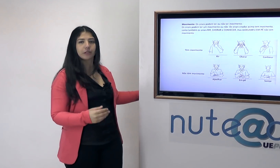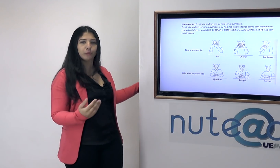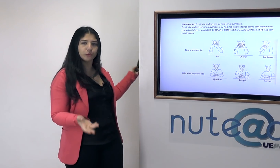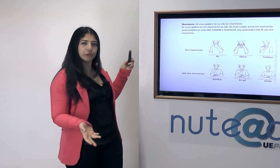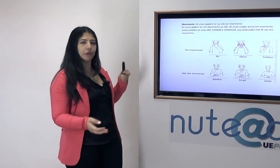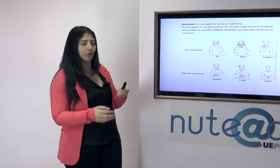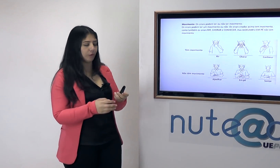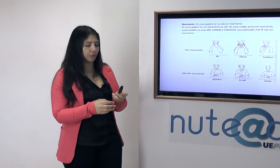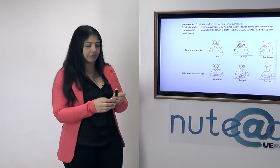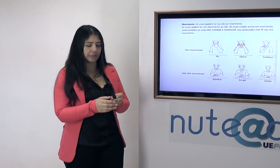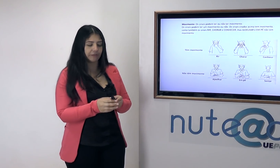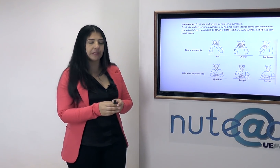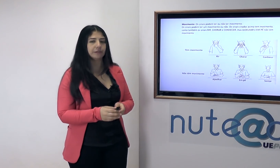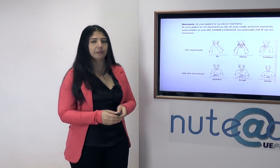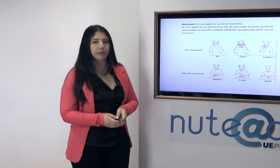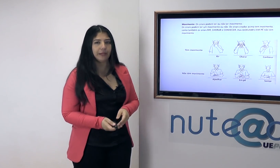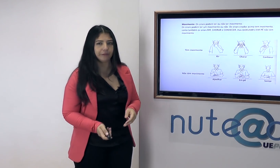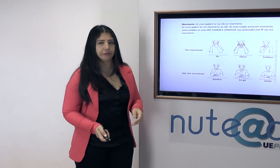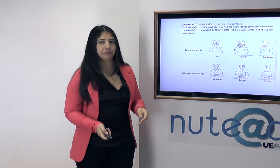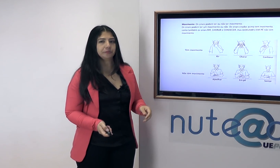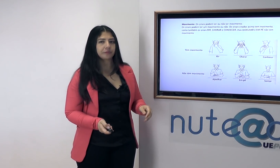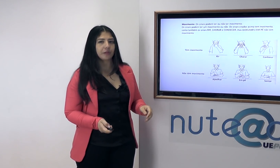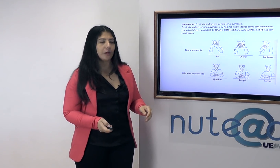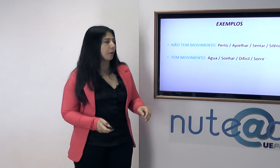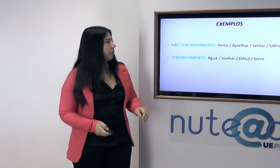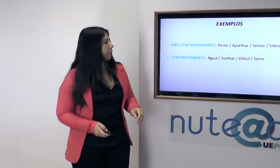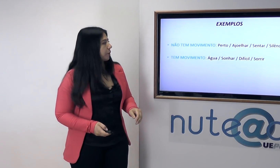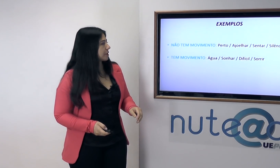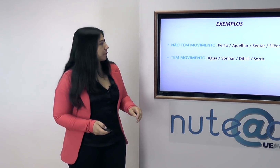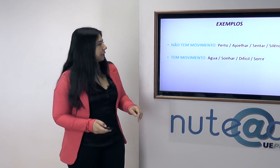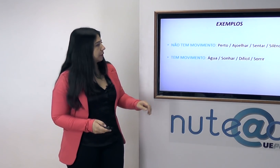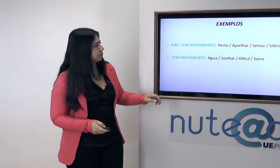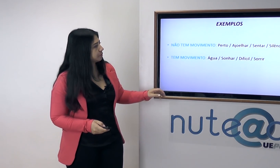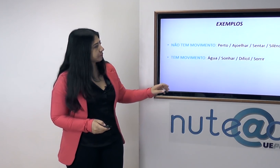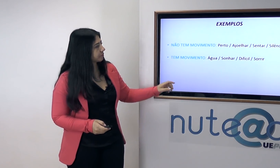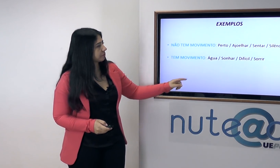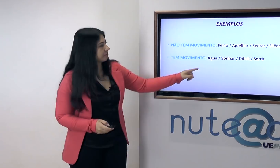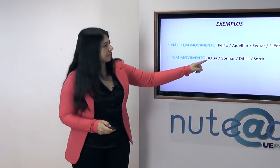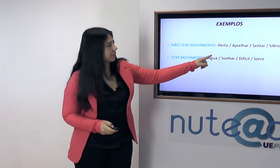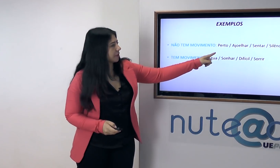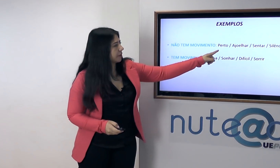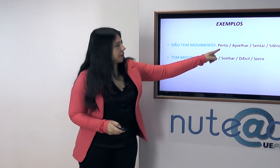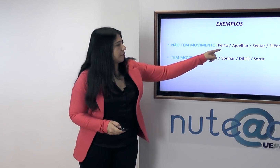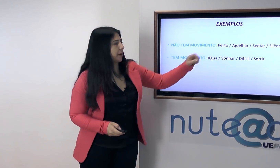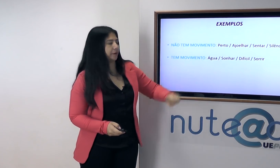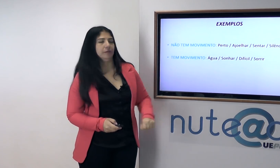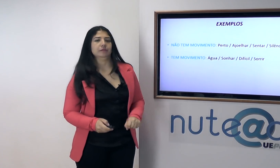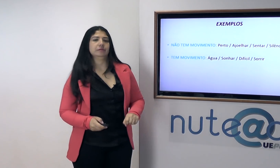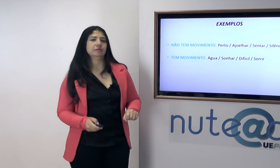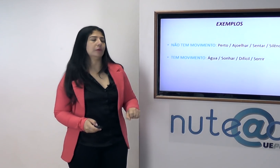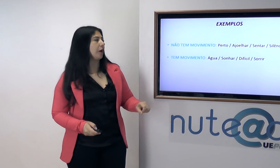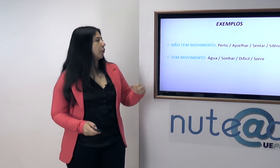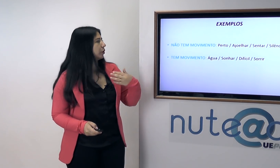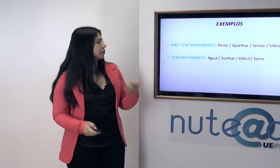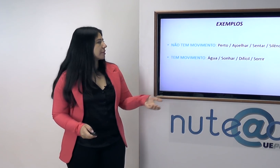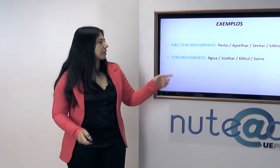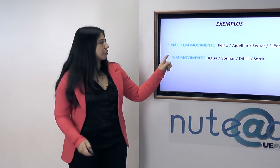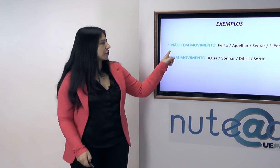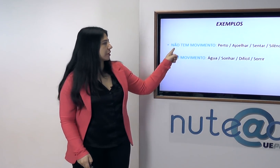não mude o significado da palavra. Próximo ali. Perto. É um outro exemplo de sinais